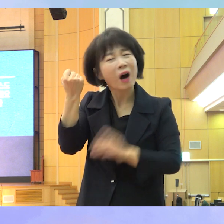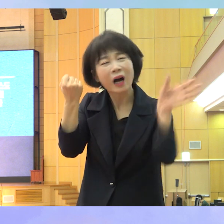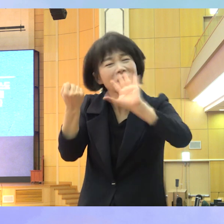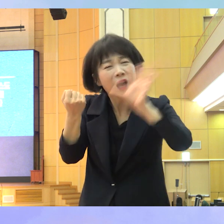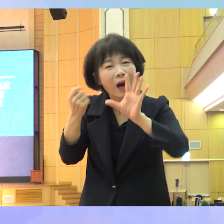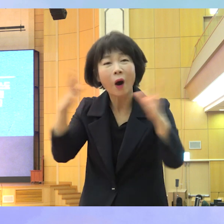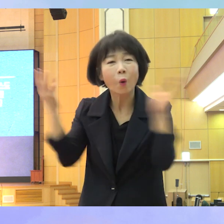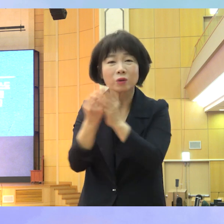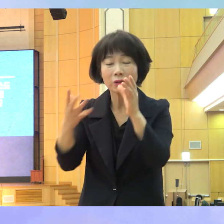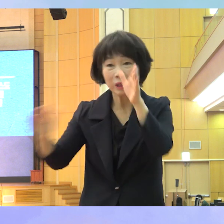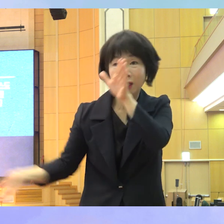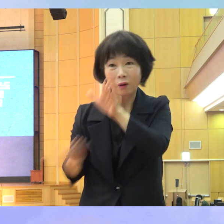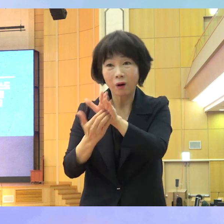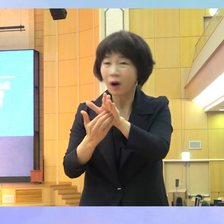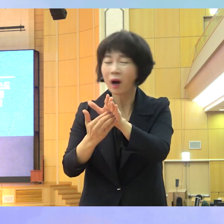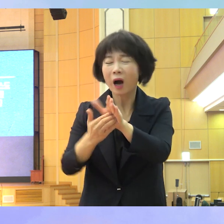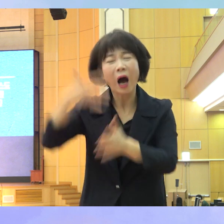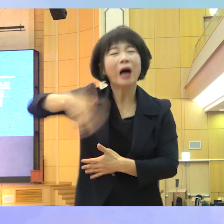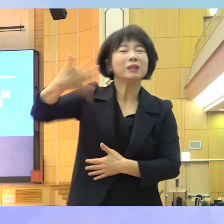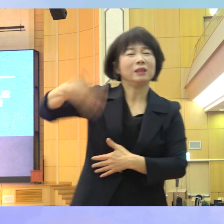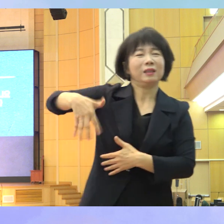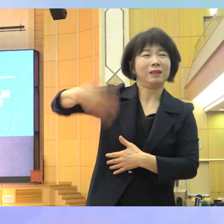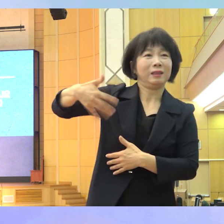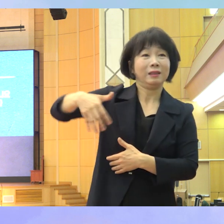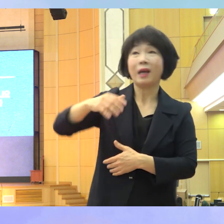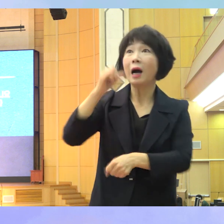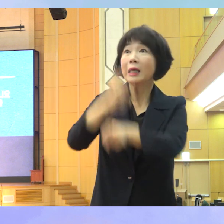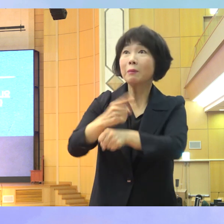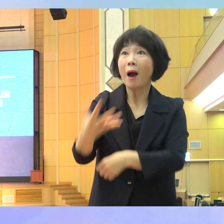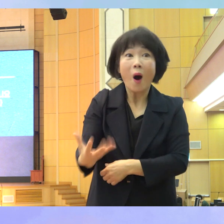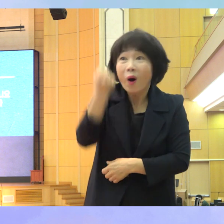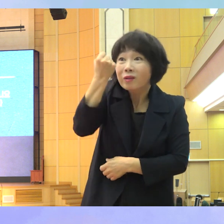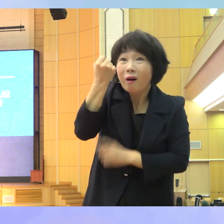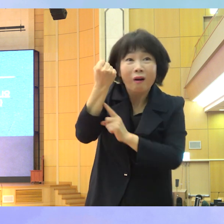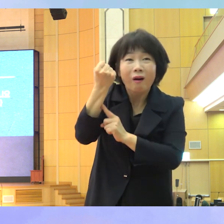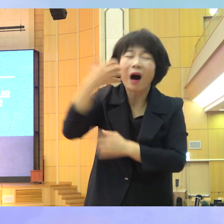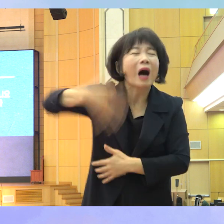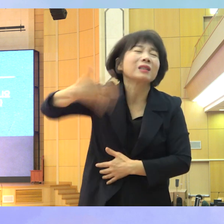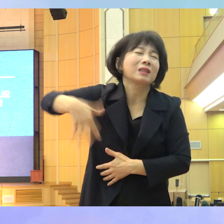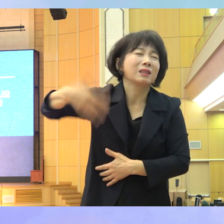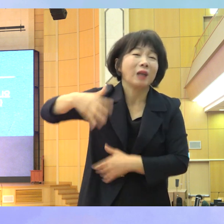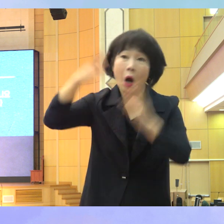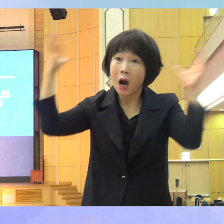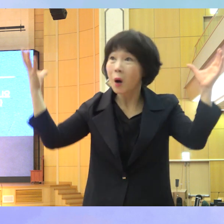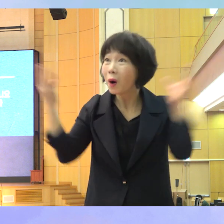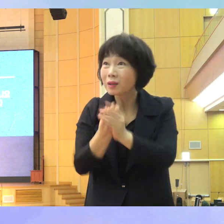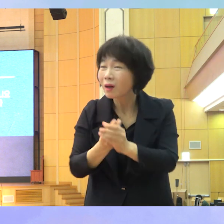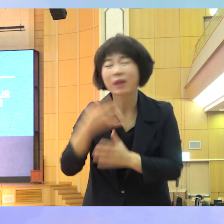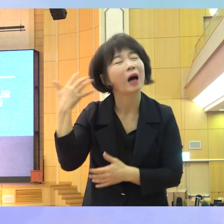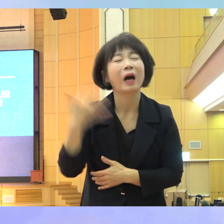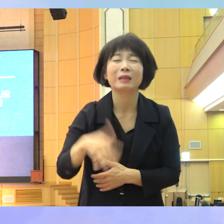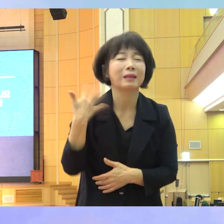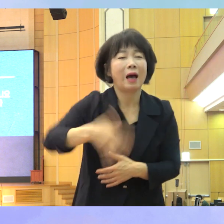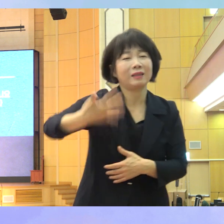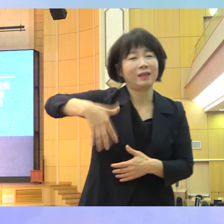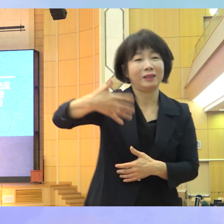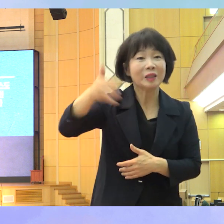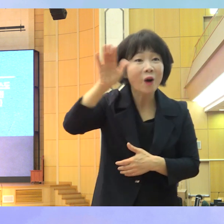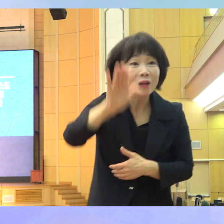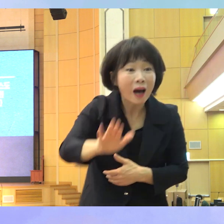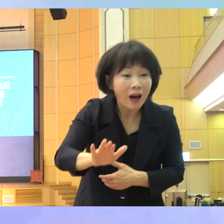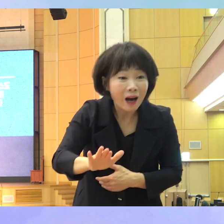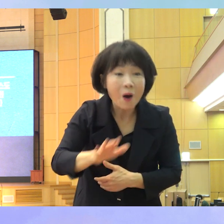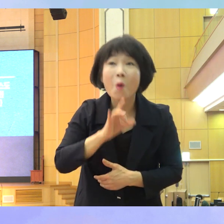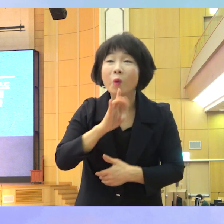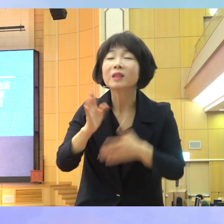함도 아니라. 이거 잘 보세요. 내가 이미 얻었다 함도 아니요 내가 온전히 이루었다 함도 아니라 하면서 오직